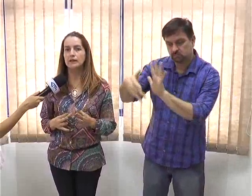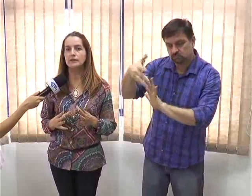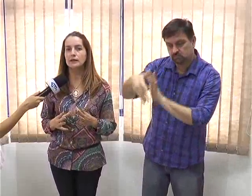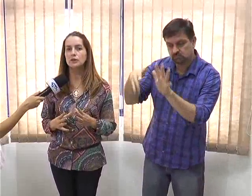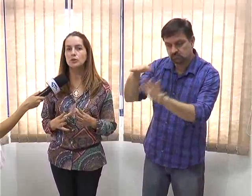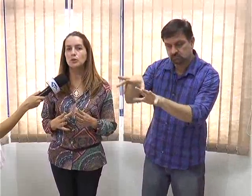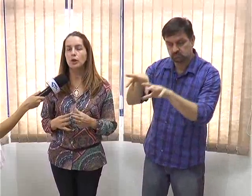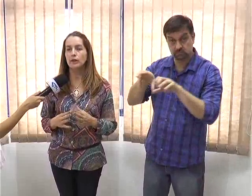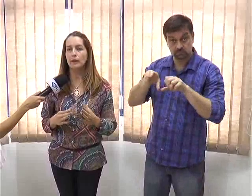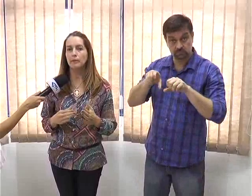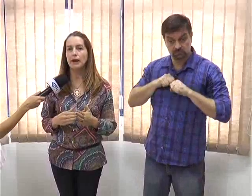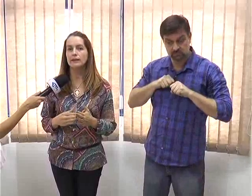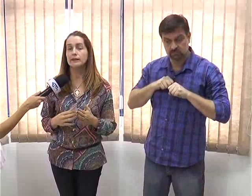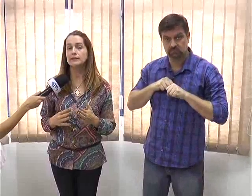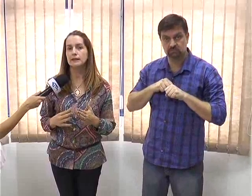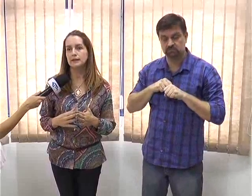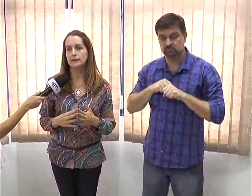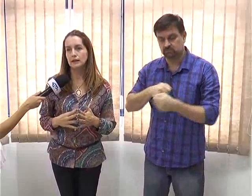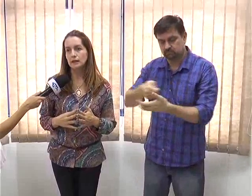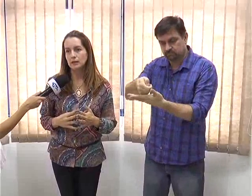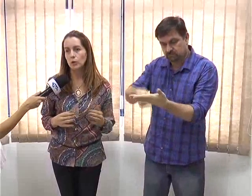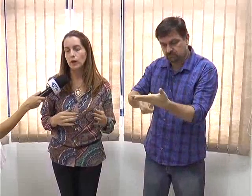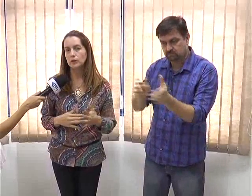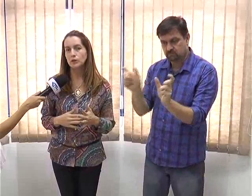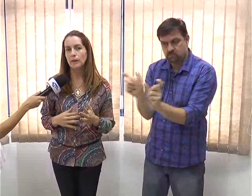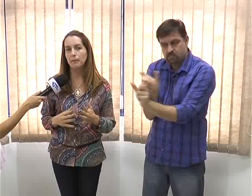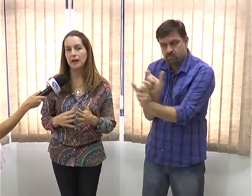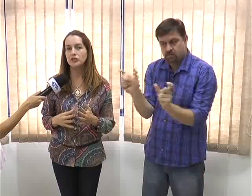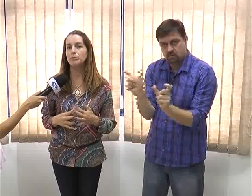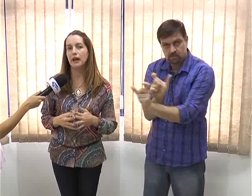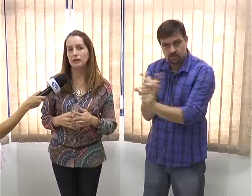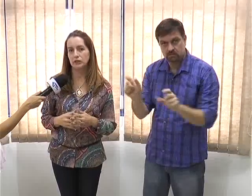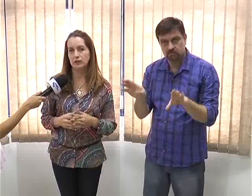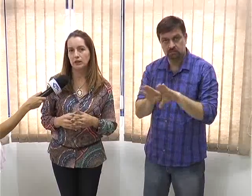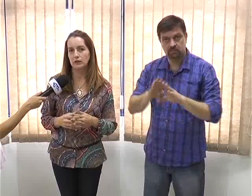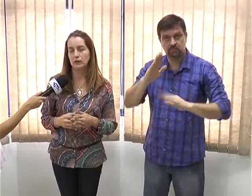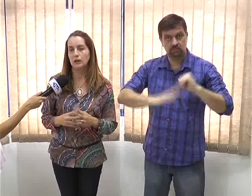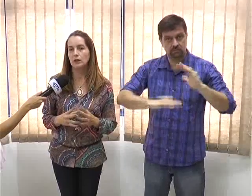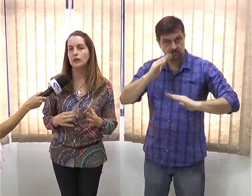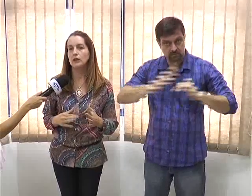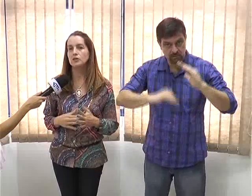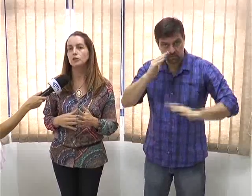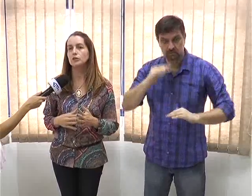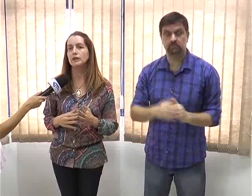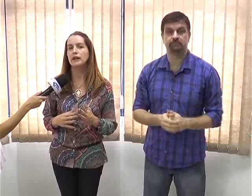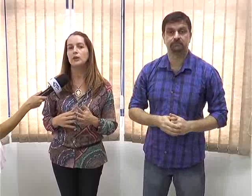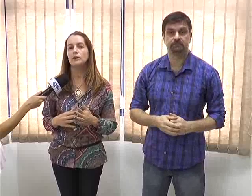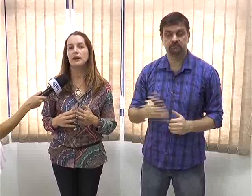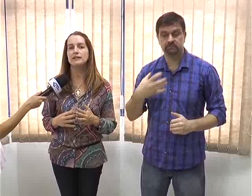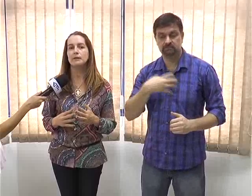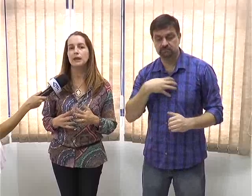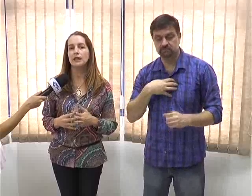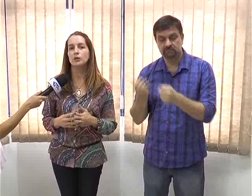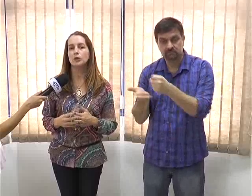tanto na parte escrita quanto na parte prática. E isso vai dar o embasamento